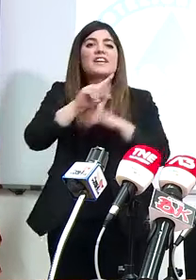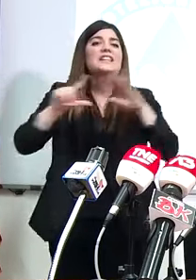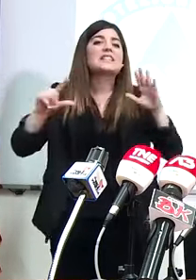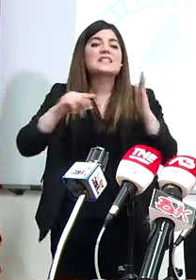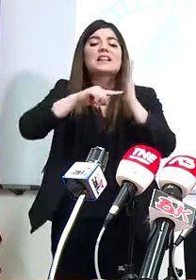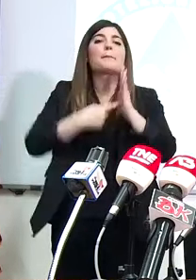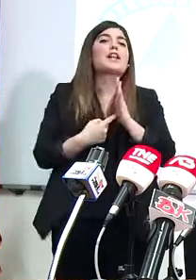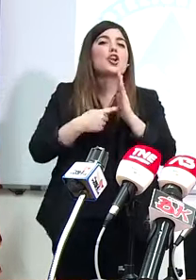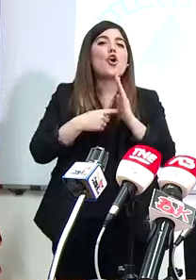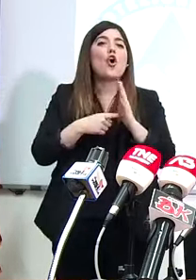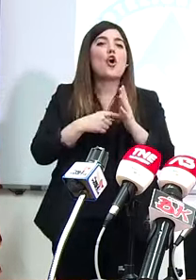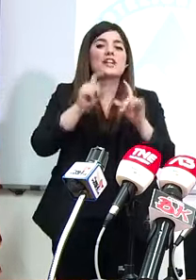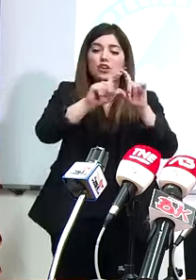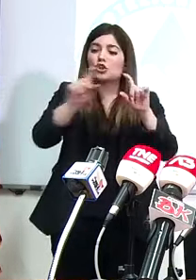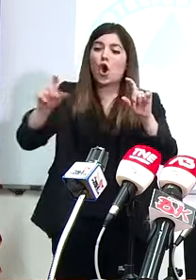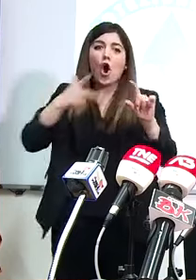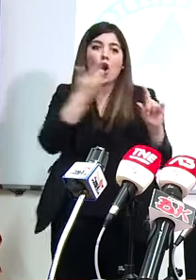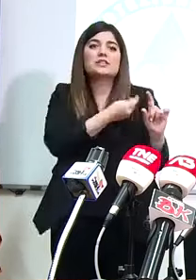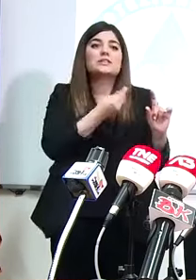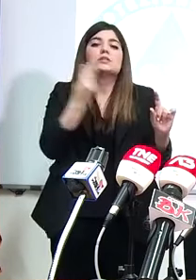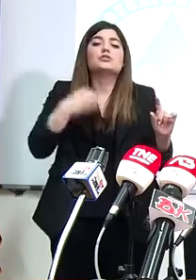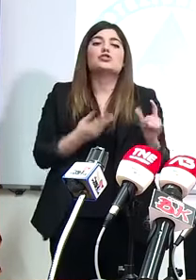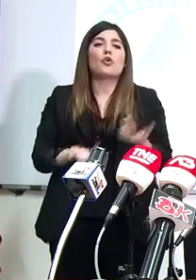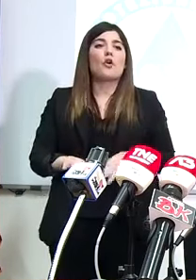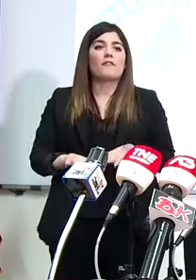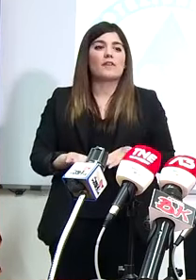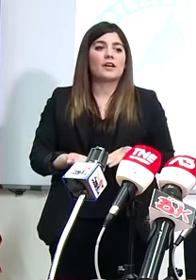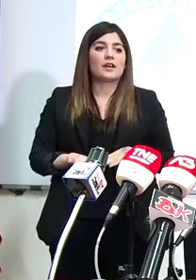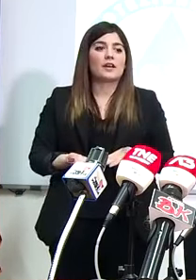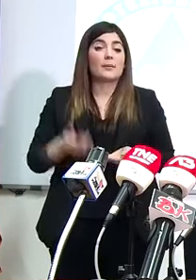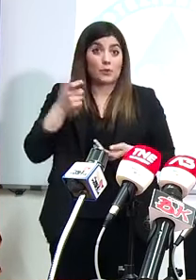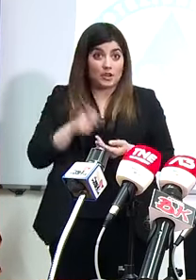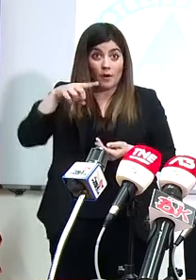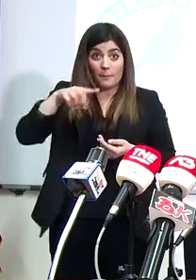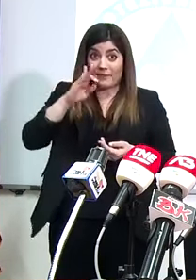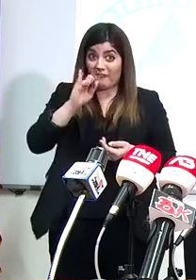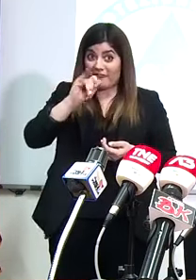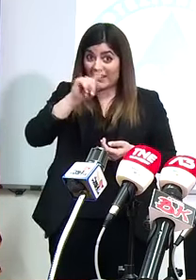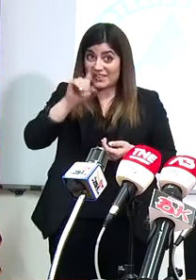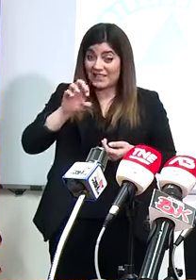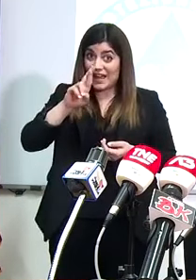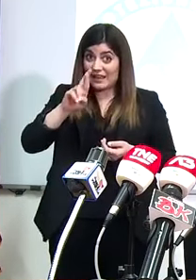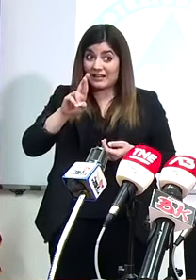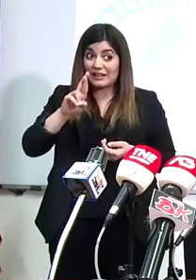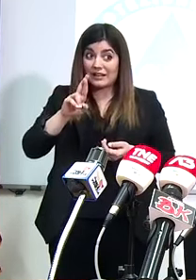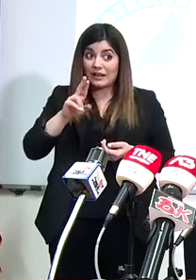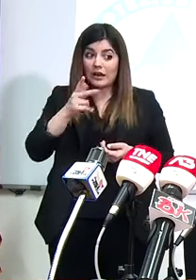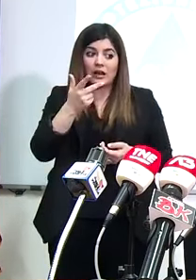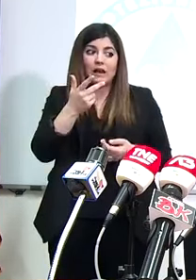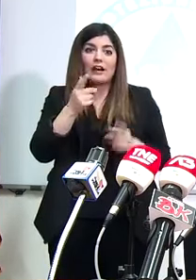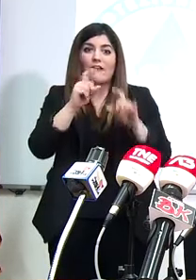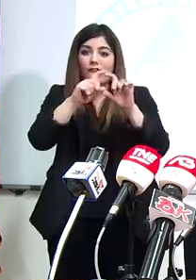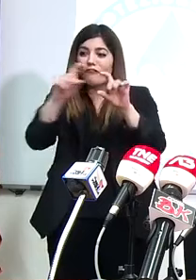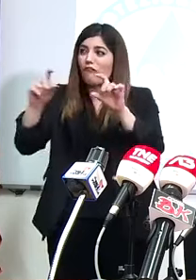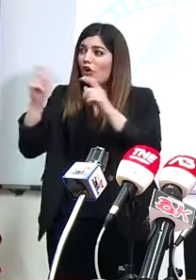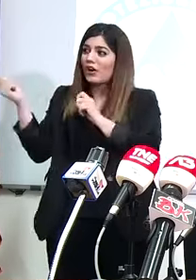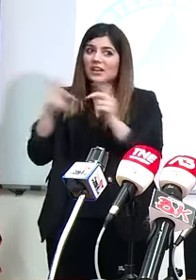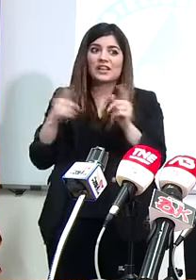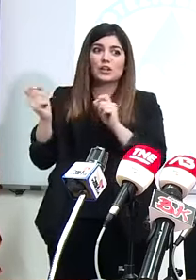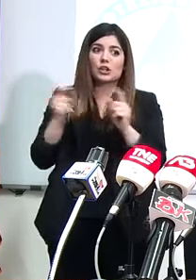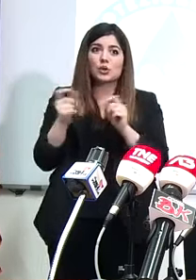se faiz ha tagliato le forniture e tutto il mondo è come dire mollato le altre forniture a me risulta che fai